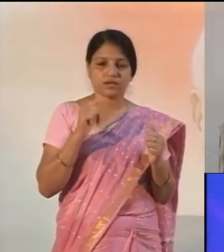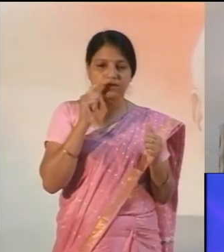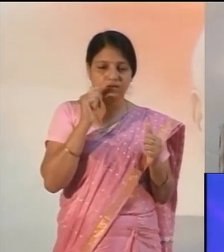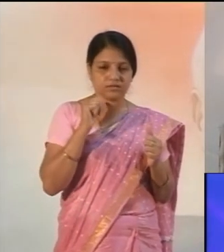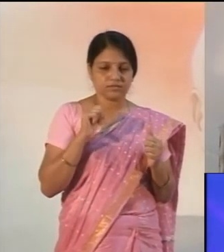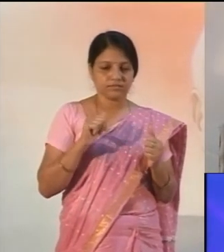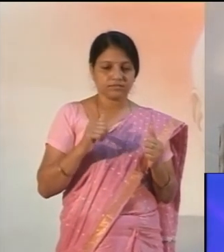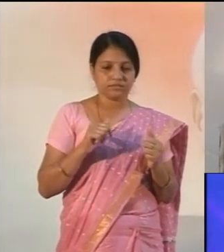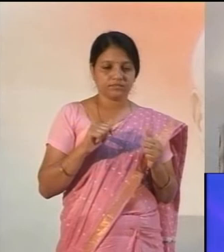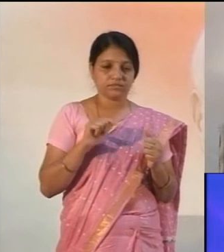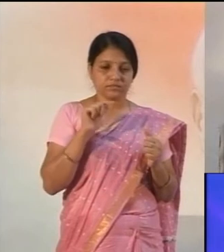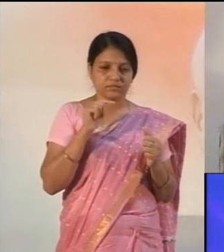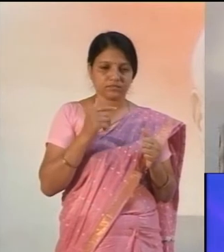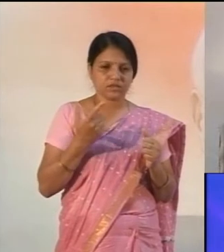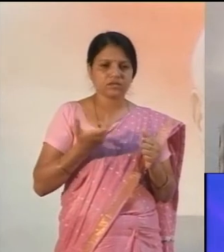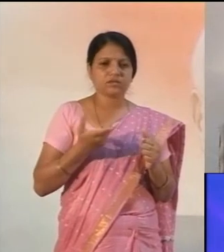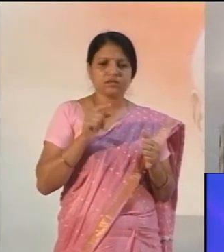क्या तुम ये लिस्ट नहीं देखोगी?